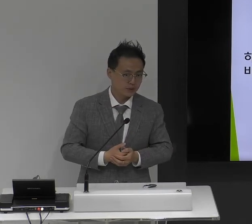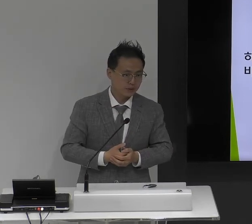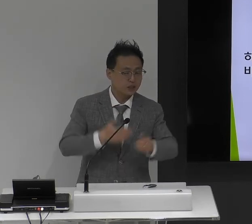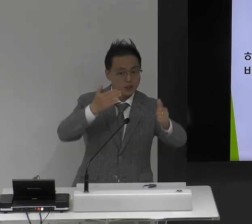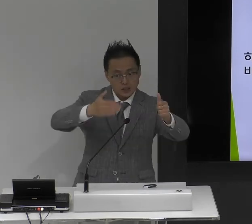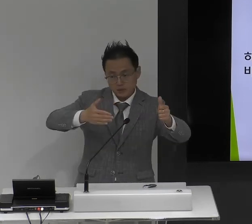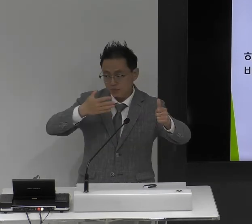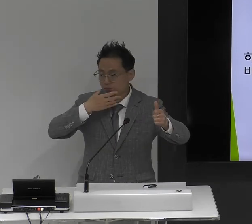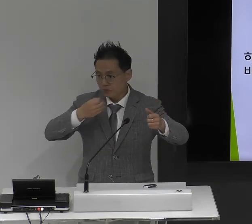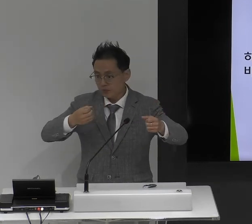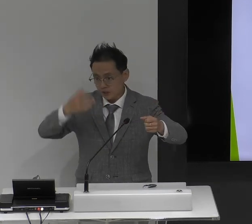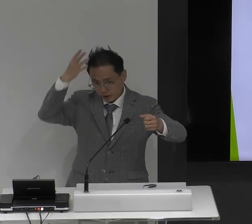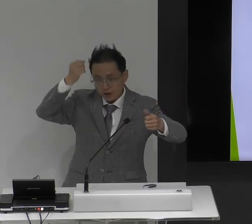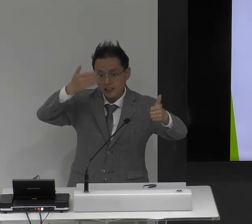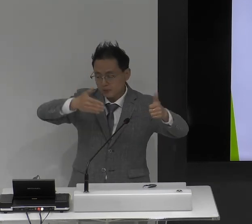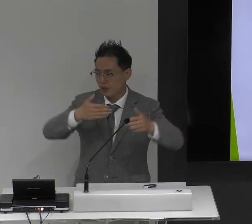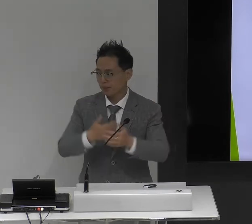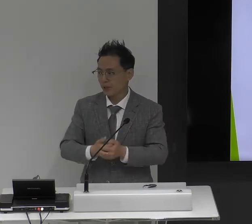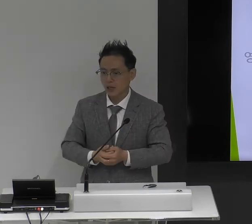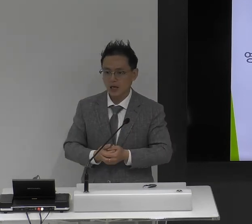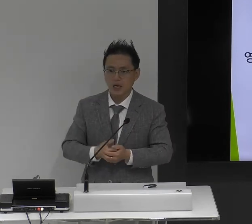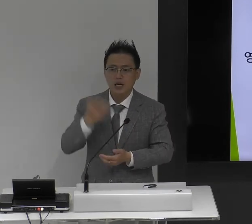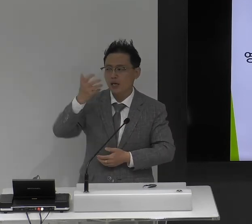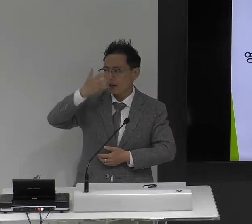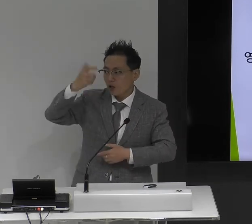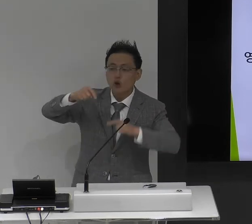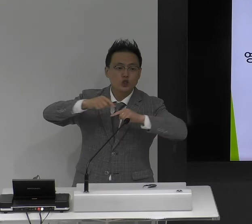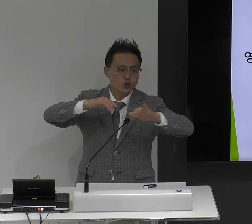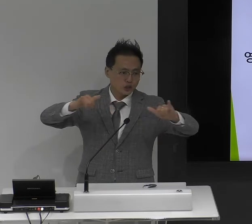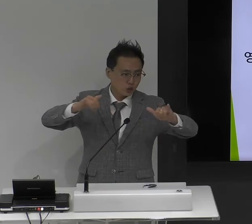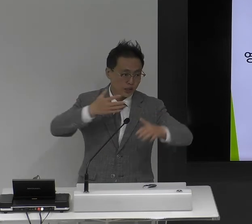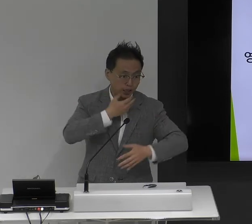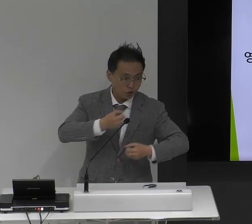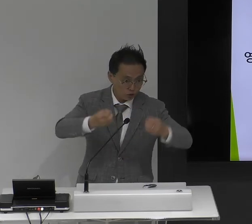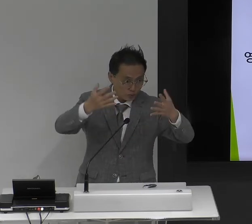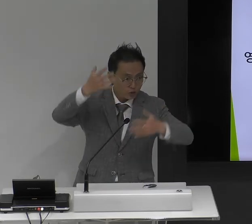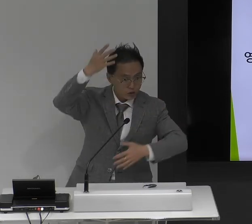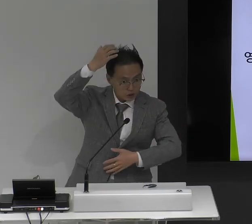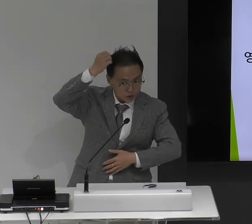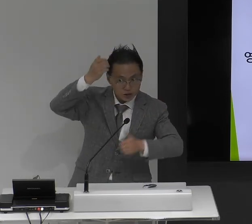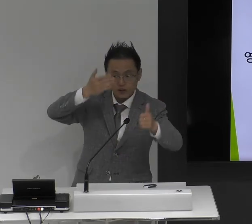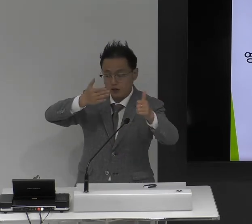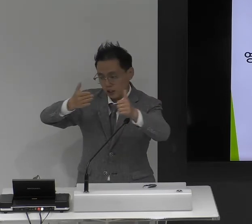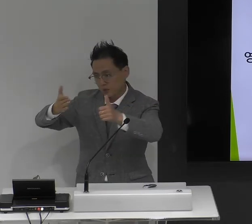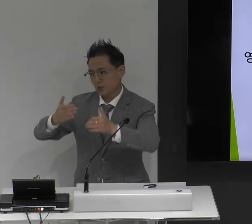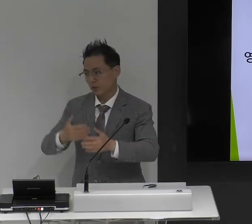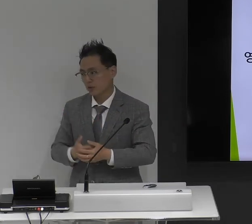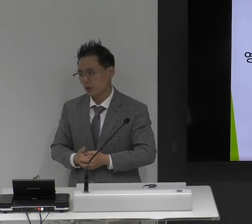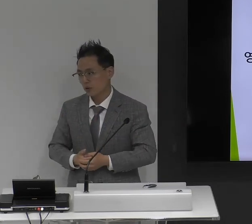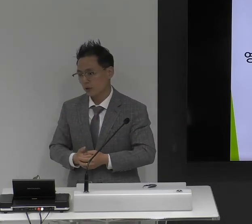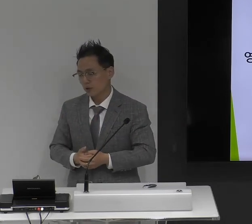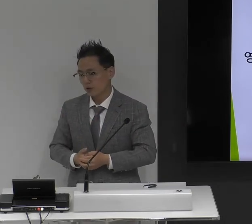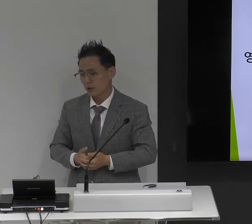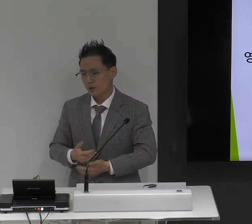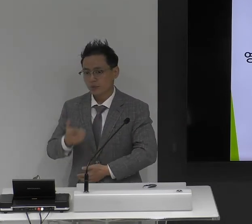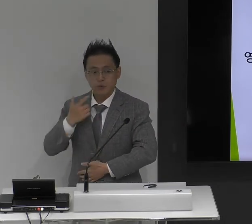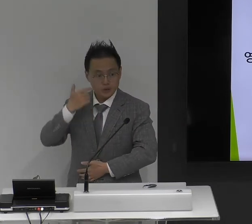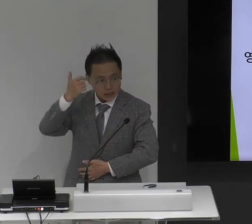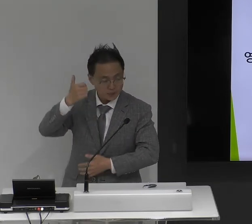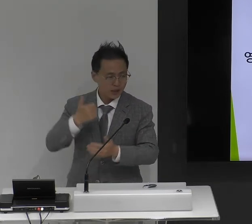그래서 기억하시기 바랍니다. 영적 지도자의 축복을 기억하십시오. 목사님이